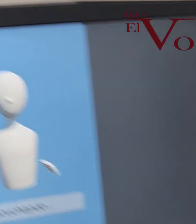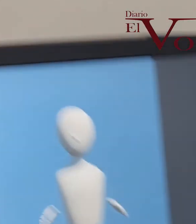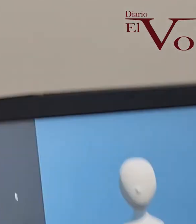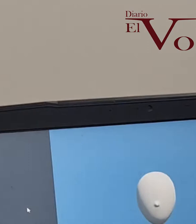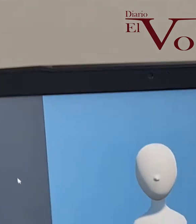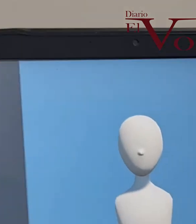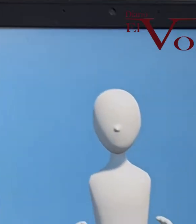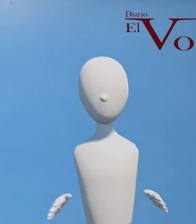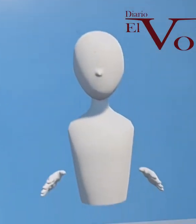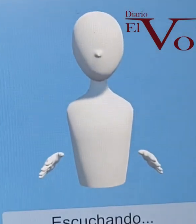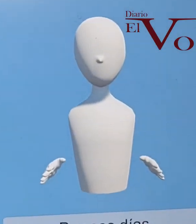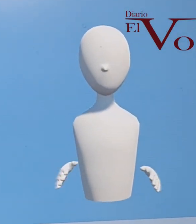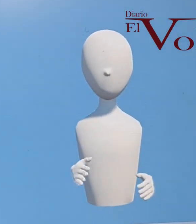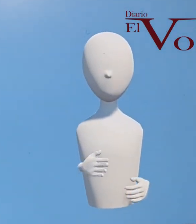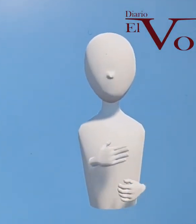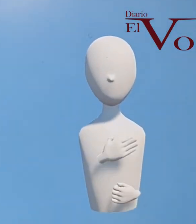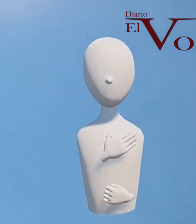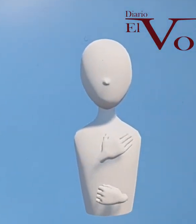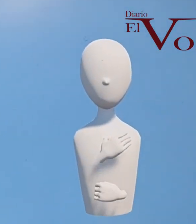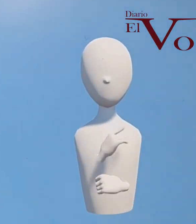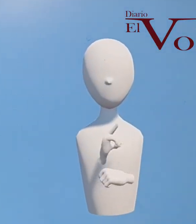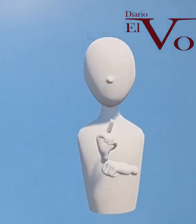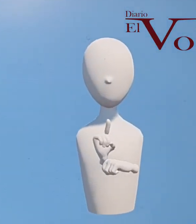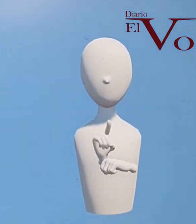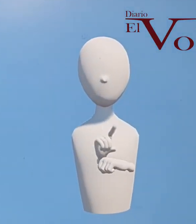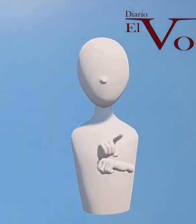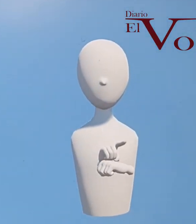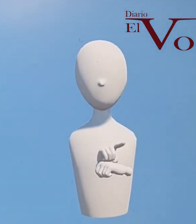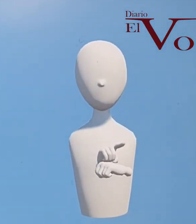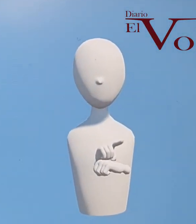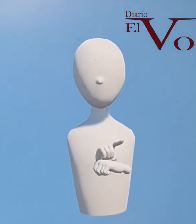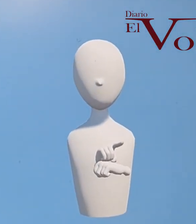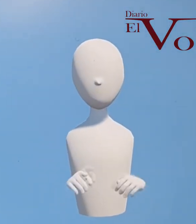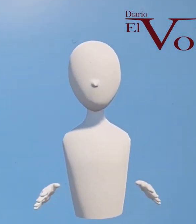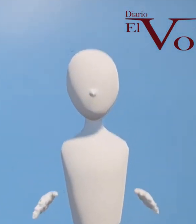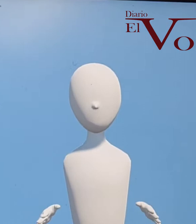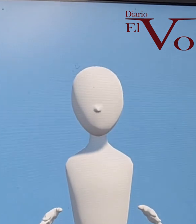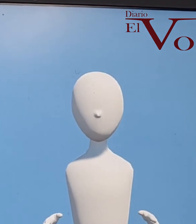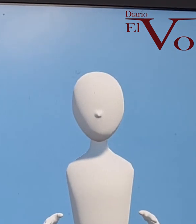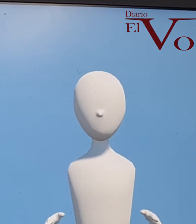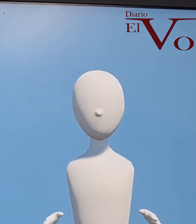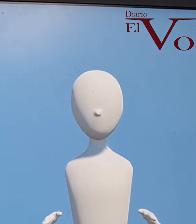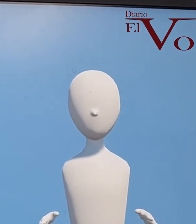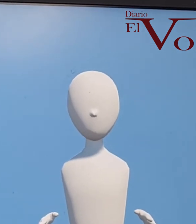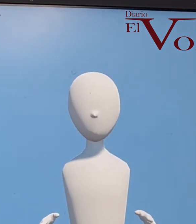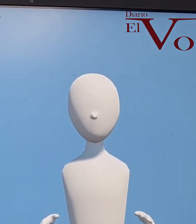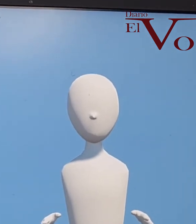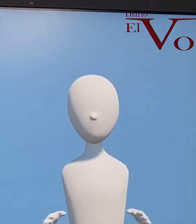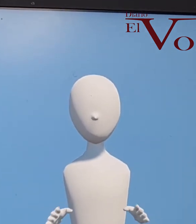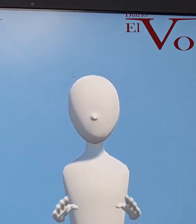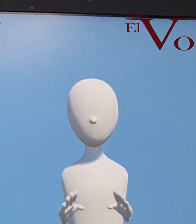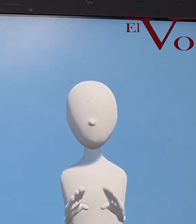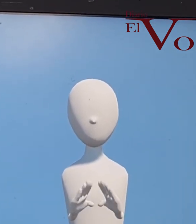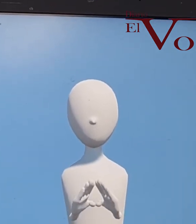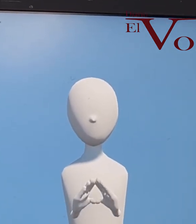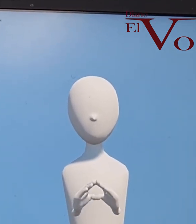Y esto con la intención de incluir a esas personas que no pueden conseguir trabajo, no pueden entrar a la escuela ya que no se pueden comunicar,